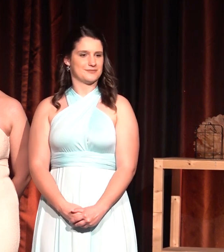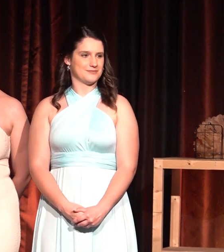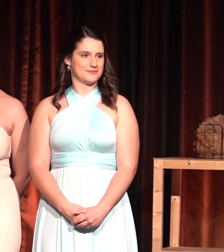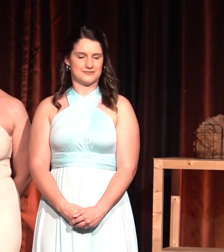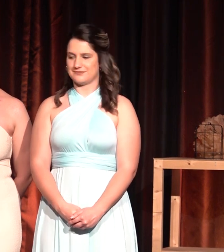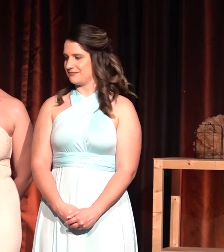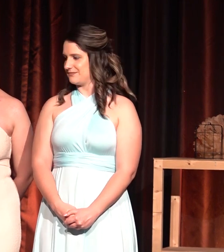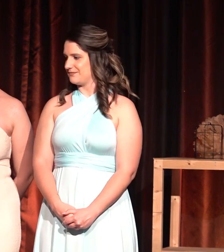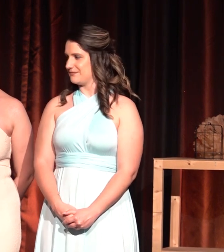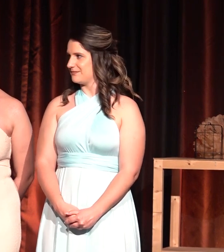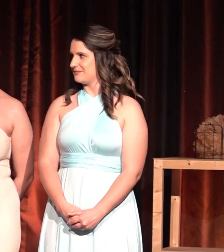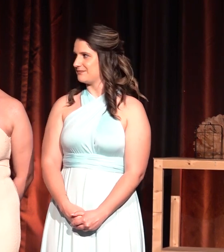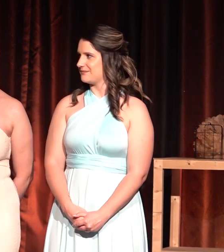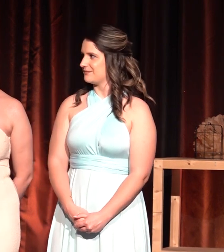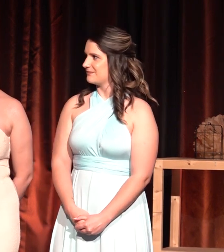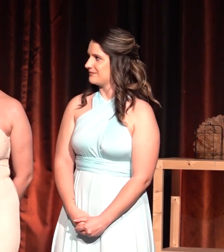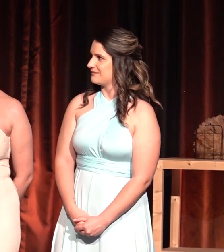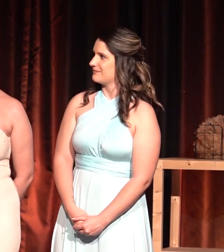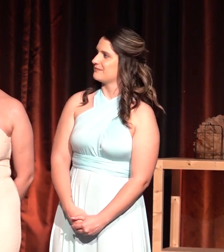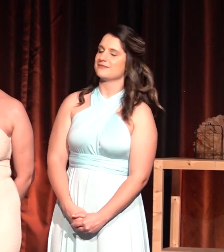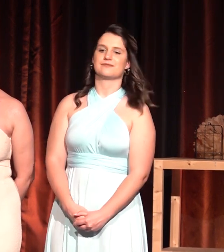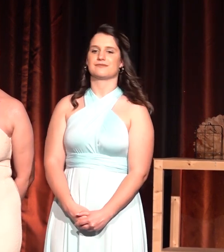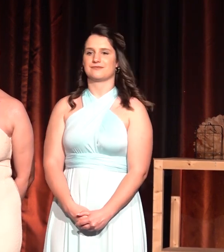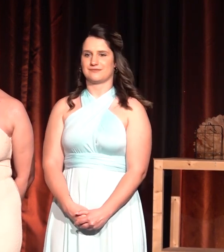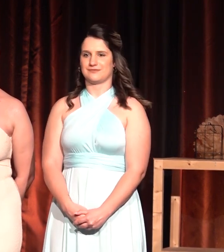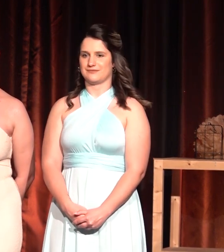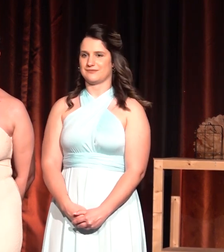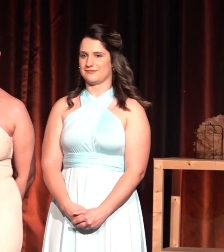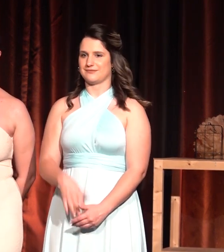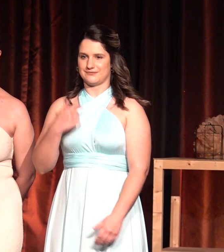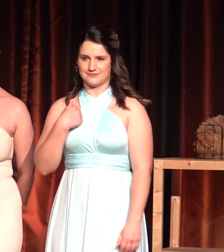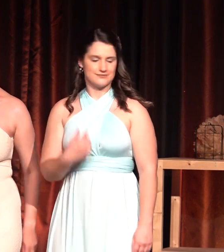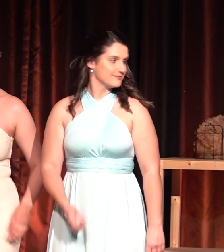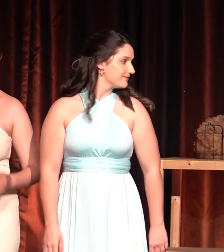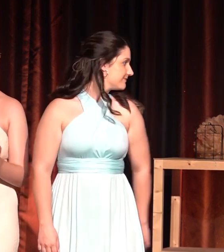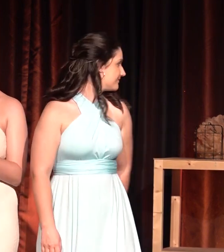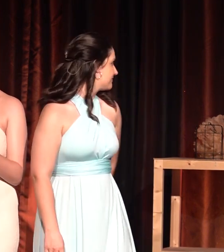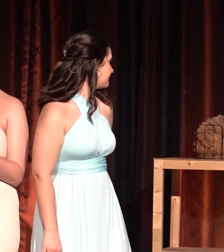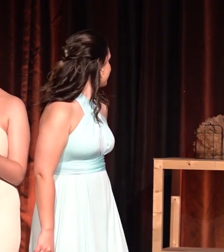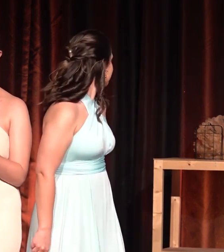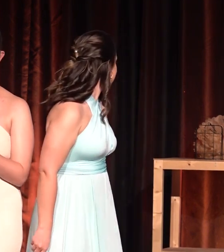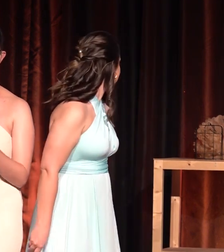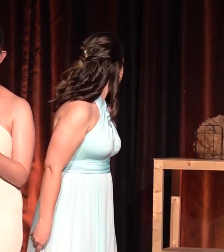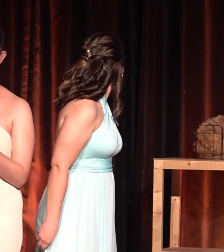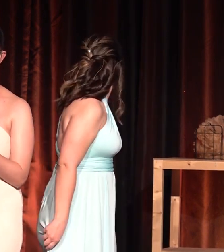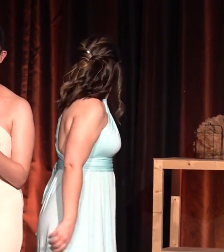Montero, Julián Andrés Ramírez, Máximo Sorribes, Immaculada Ureña.